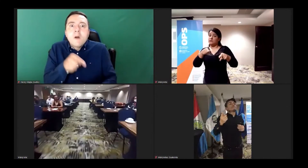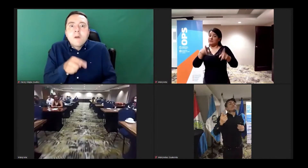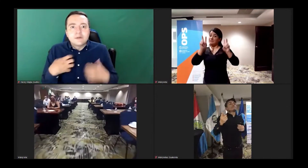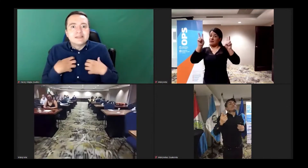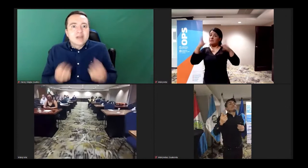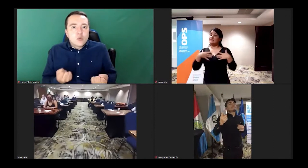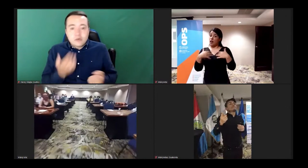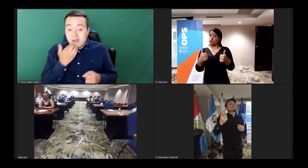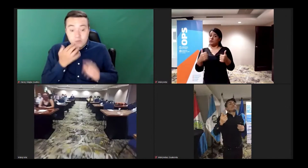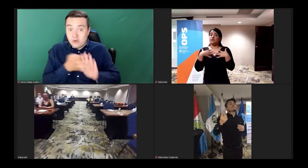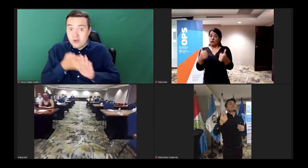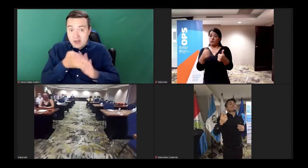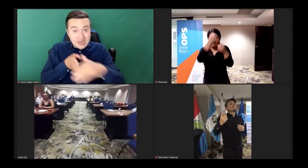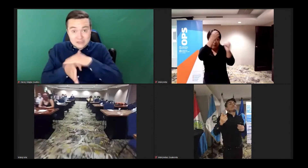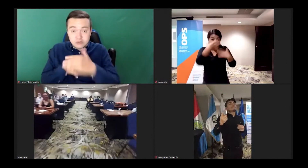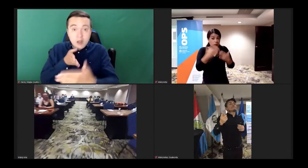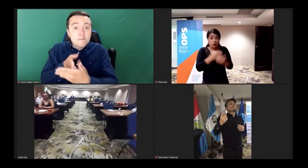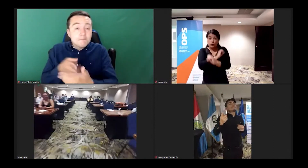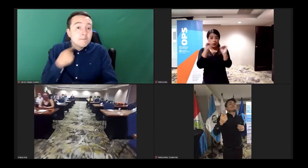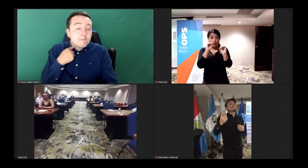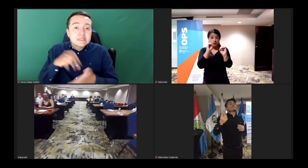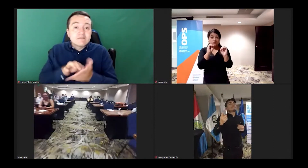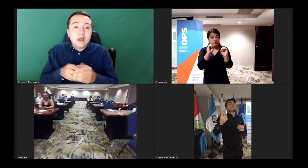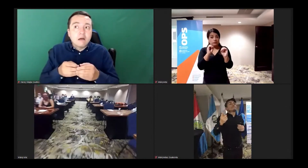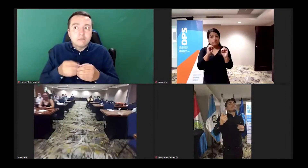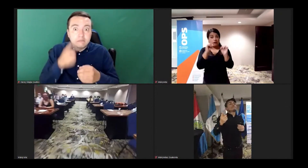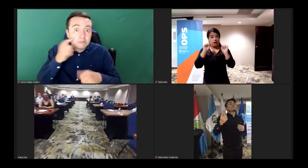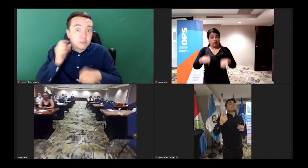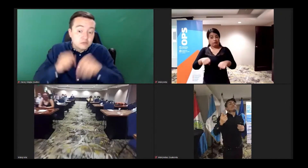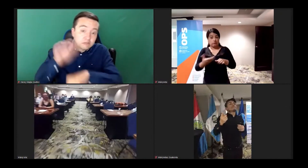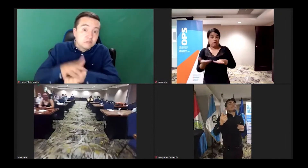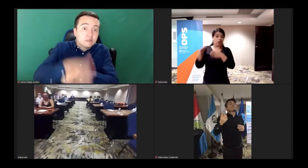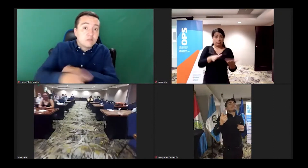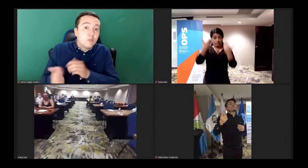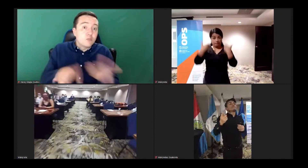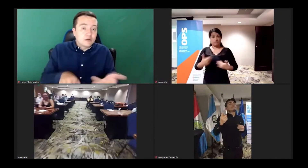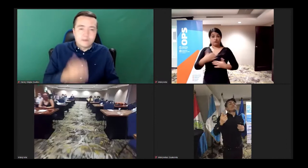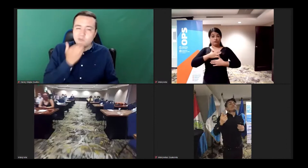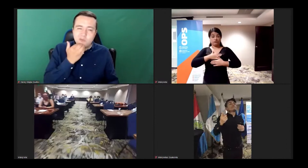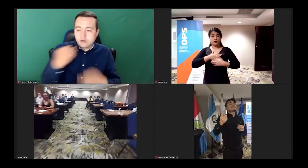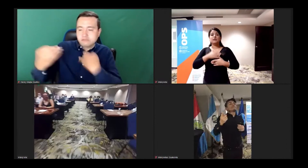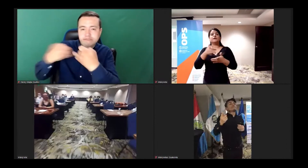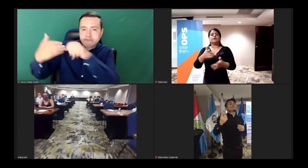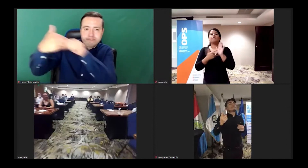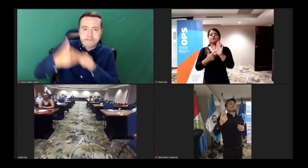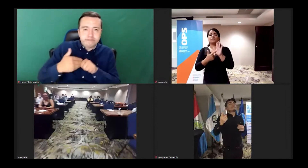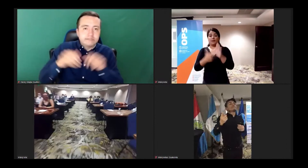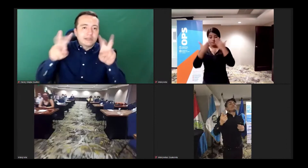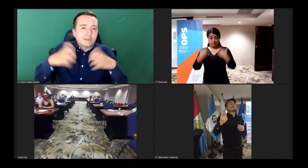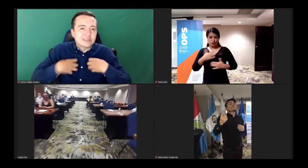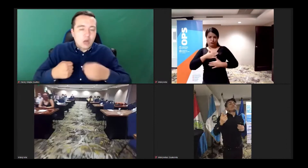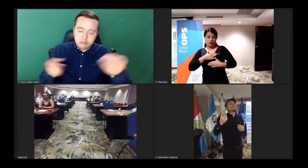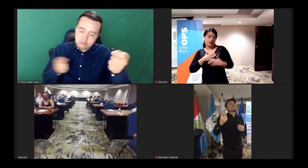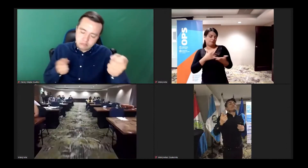muerte. Unas instrucciones de una medicación que no las se comprenda porque no hay un